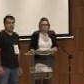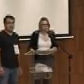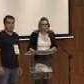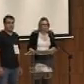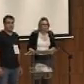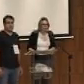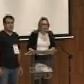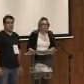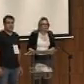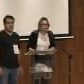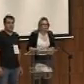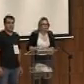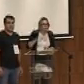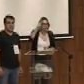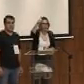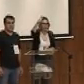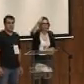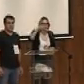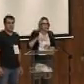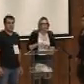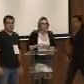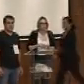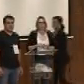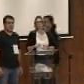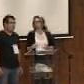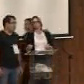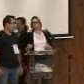Oi, som. Alô, som.